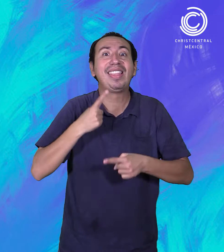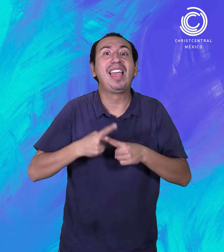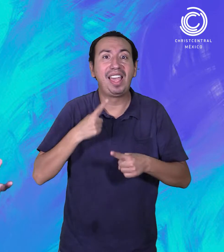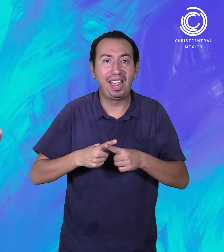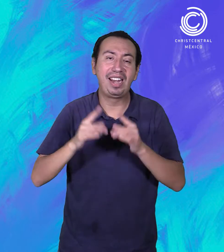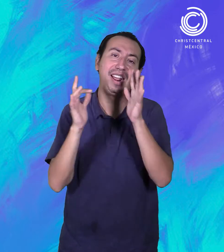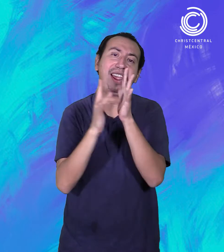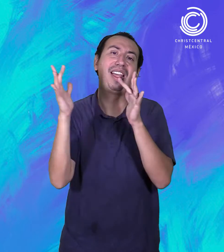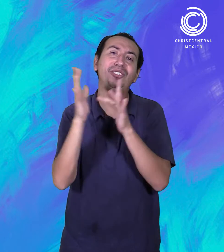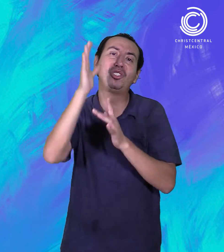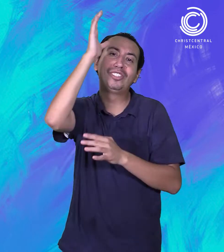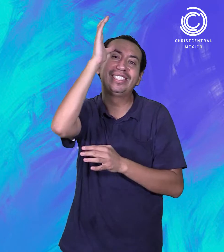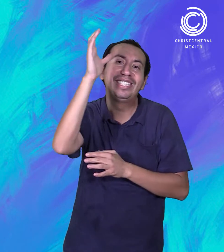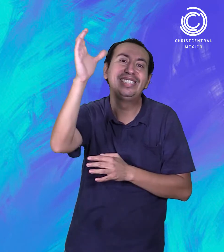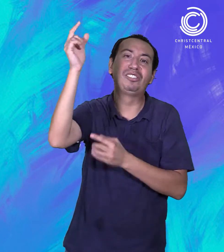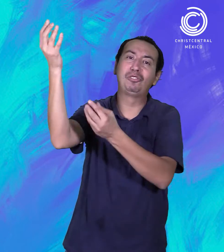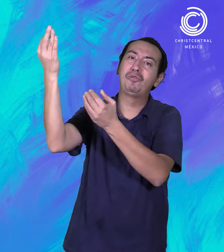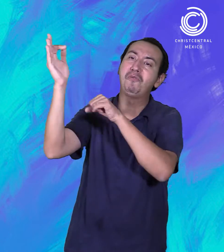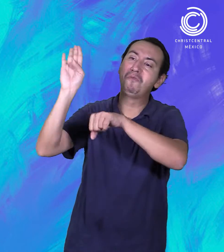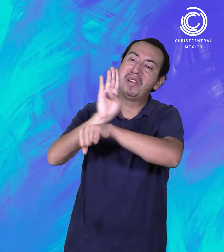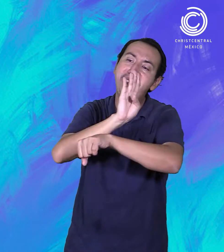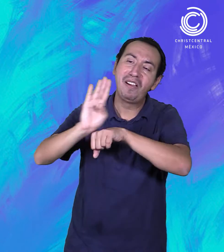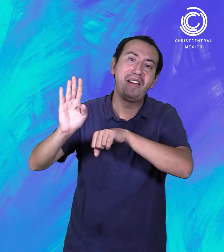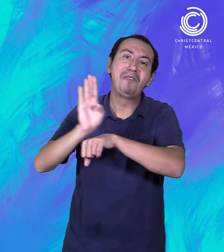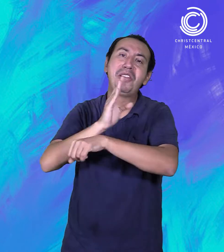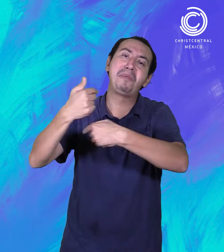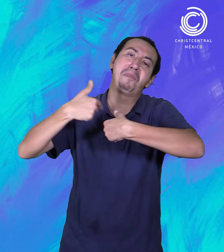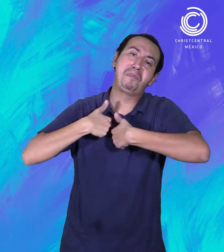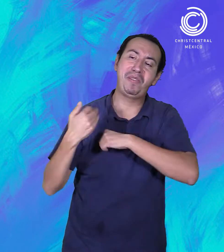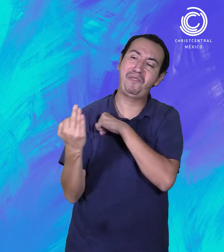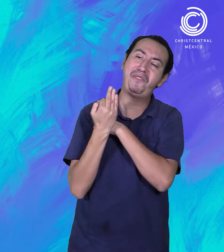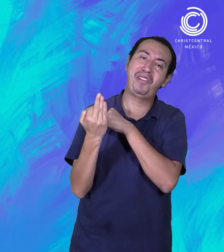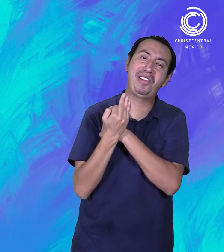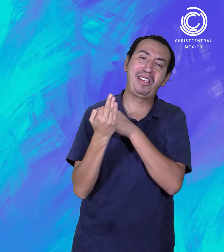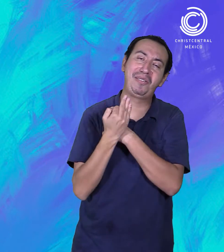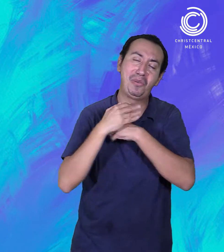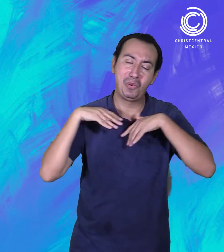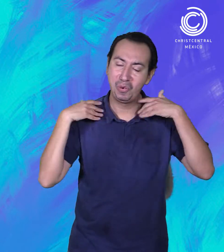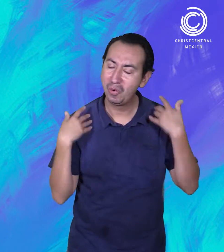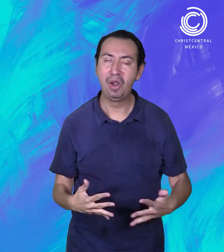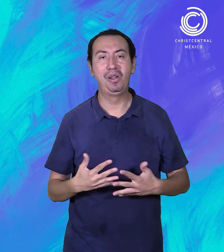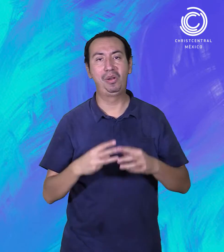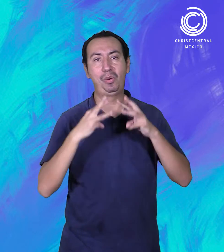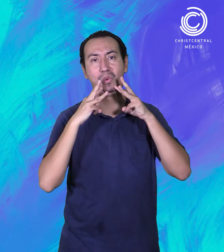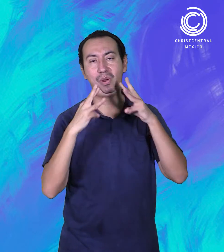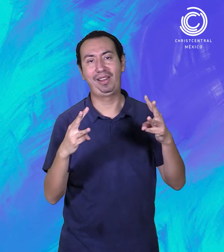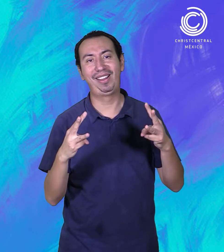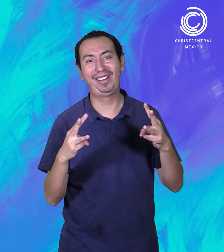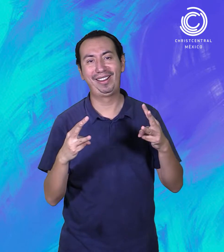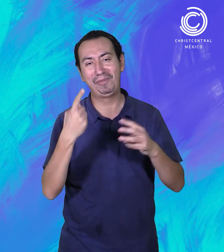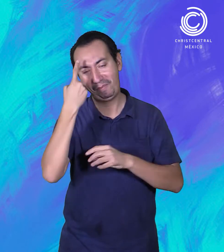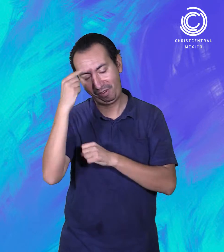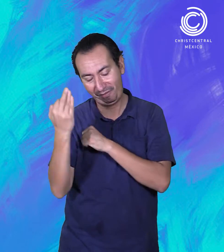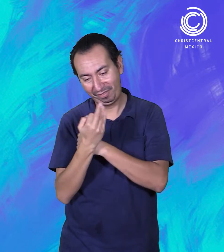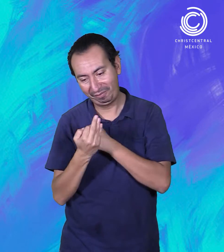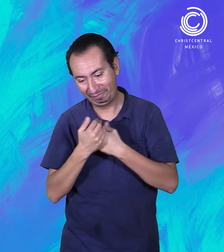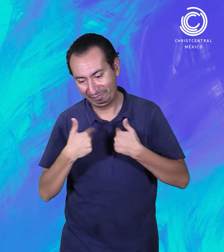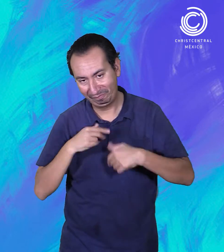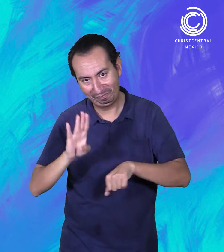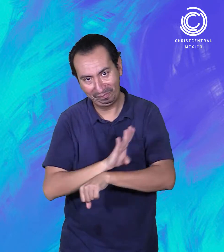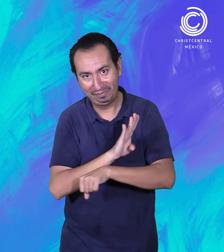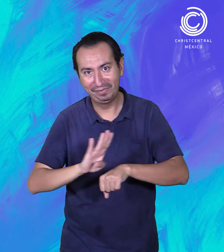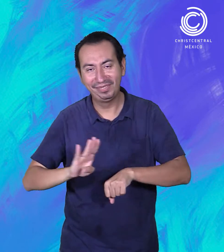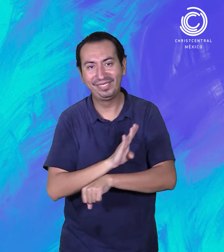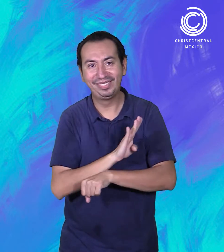obra de Cristo Jesús a nuestro favor. Su justicia imputada en nosotros a nuestro favor.